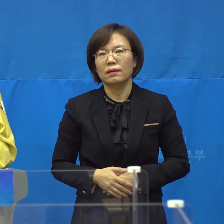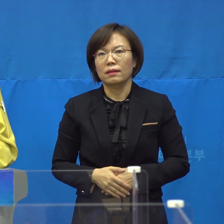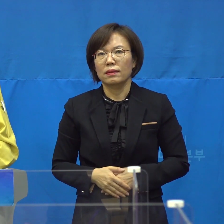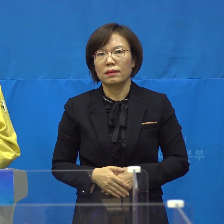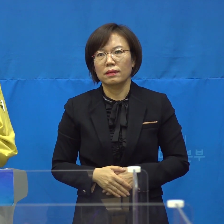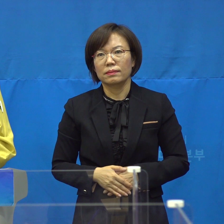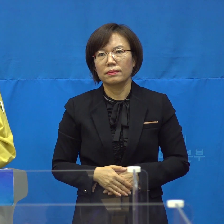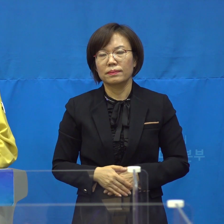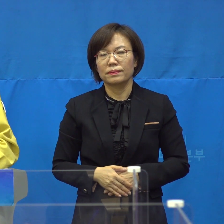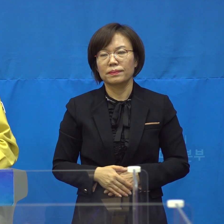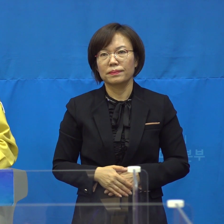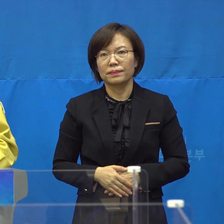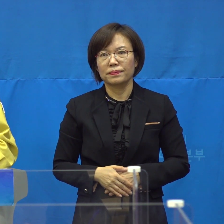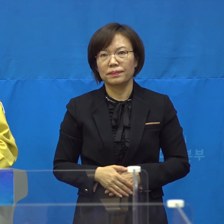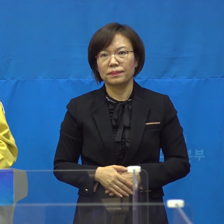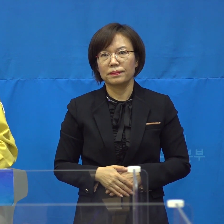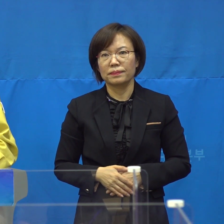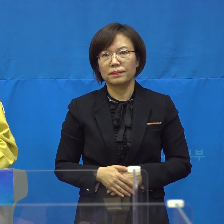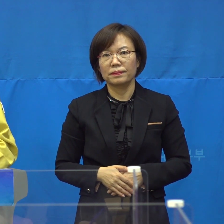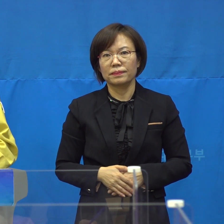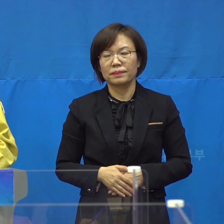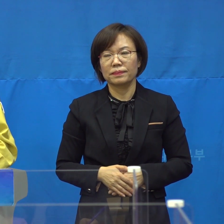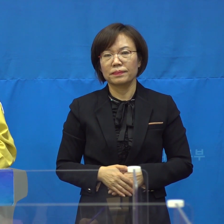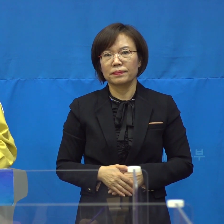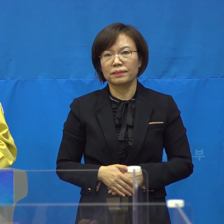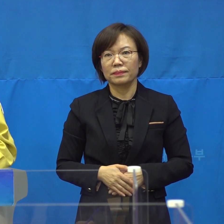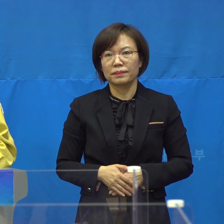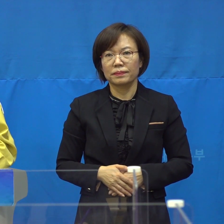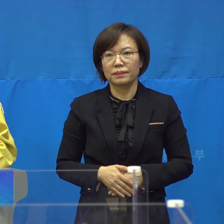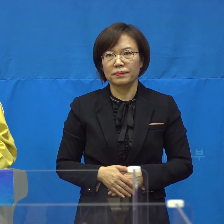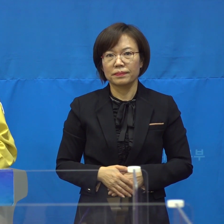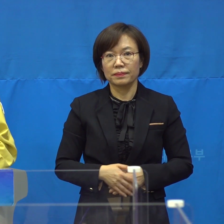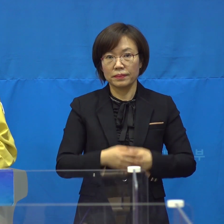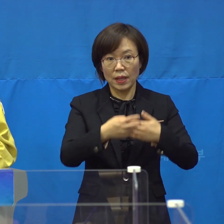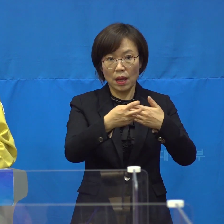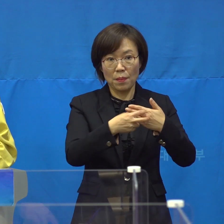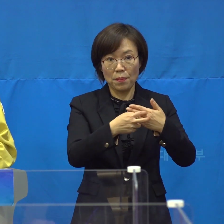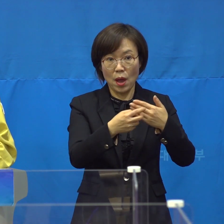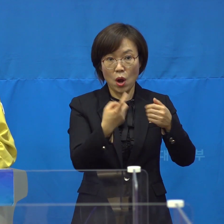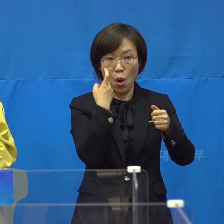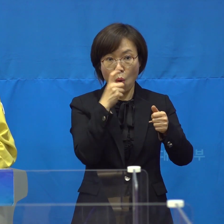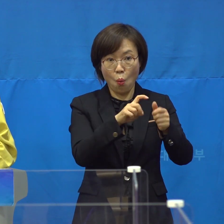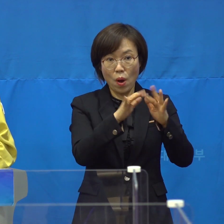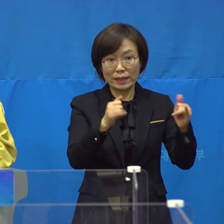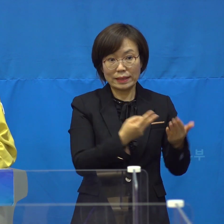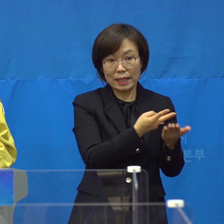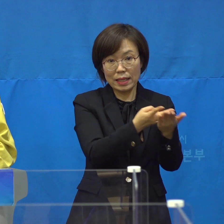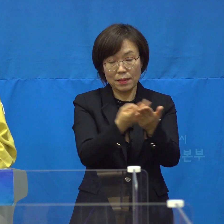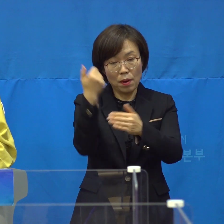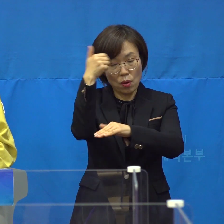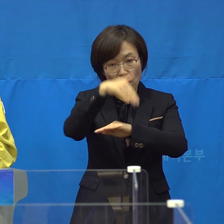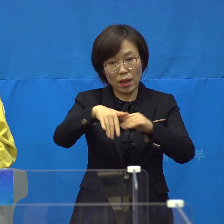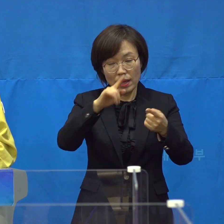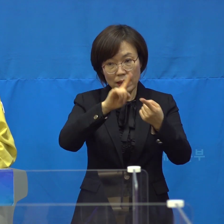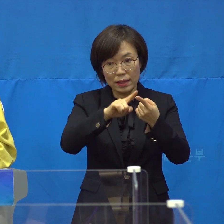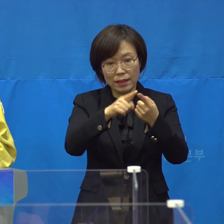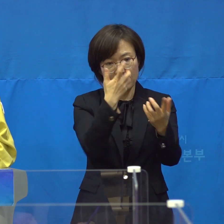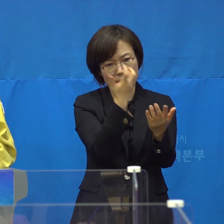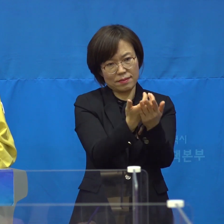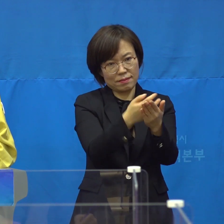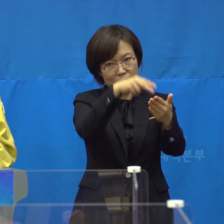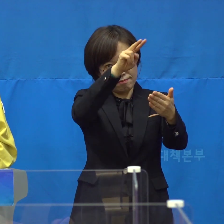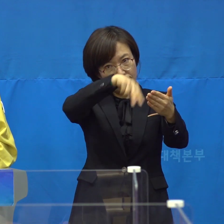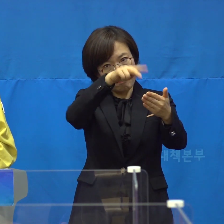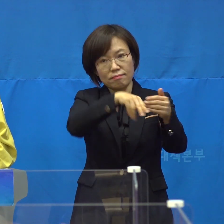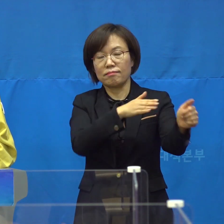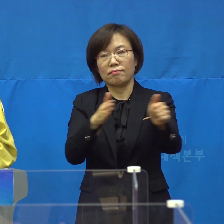그 다음에 22페이지 병원별 확진자 입원 예정 현황은